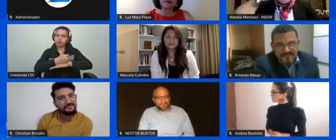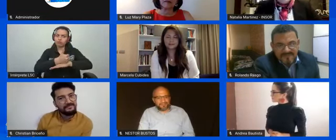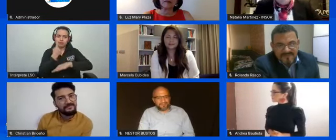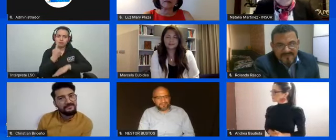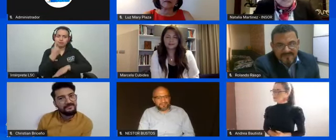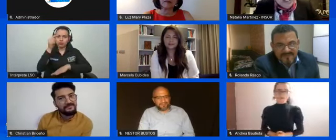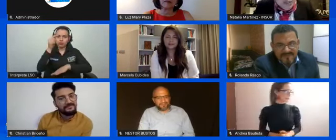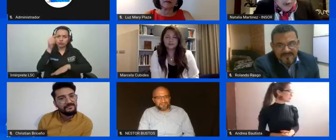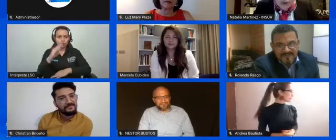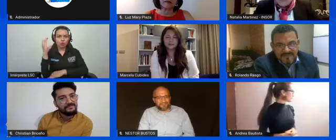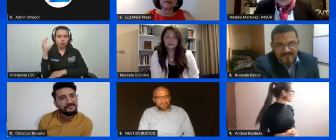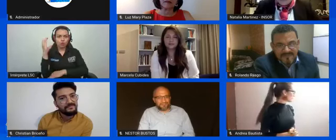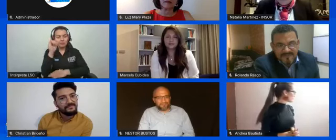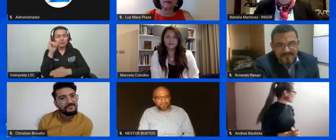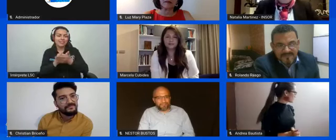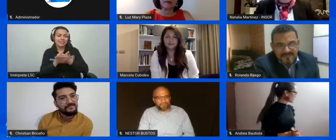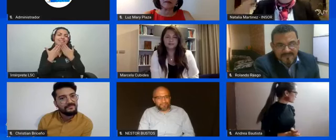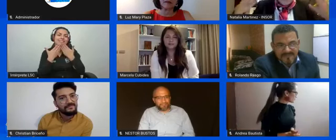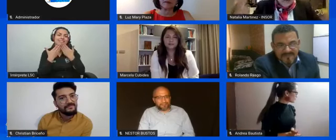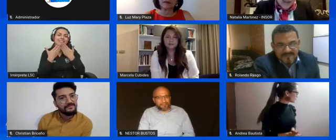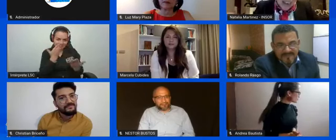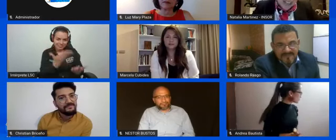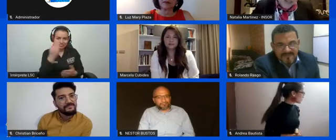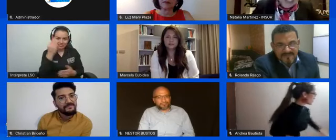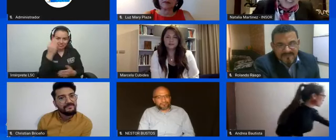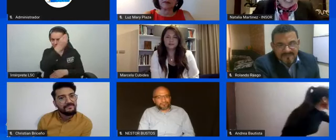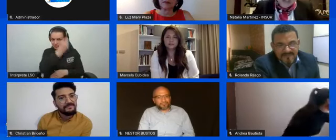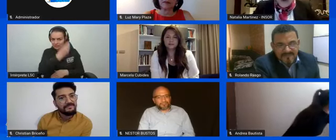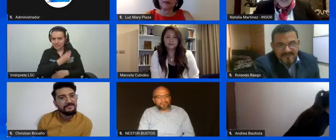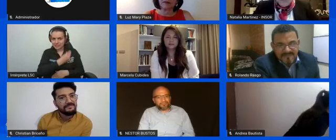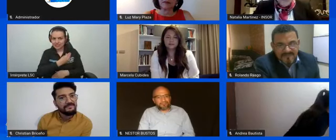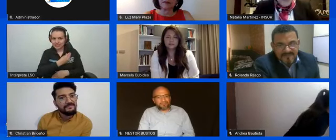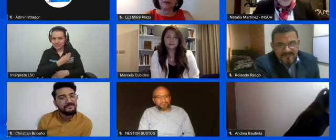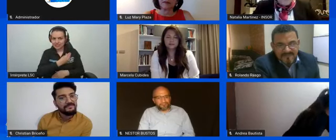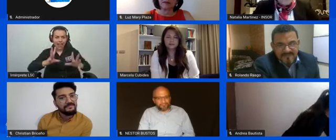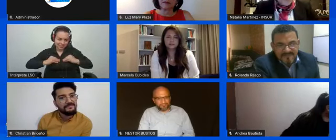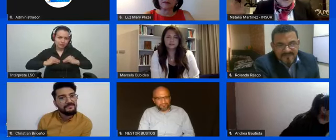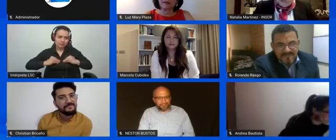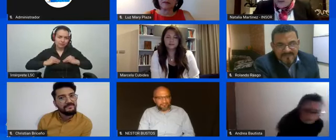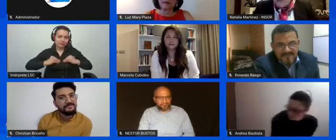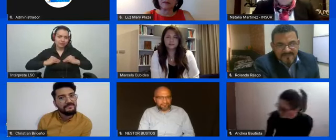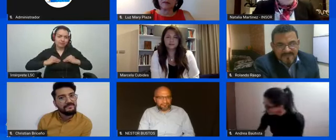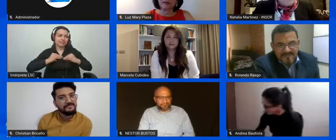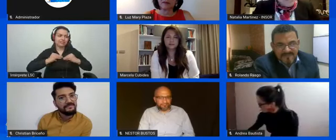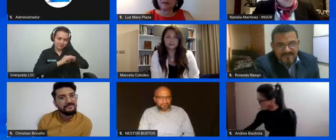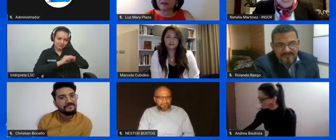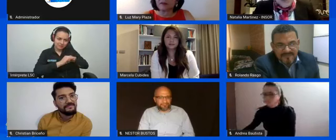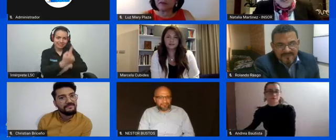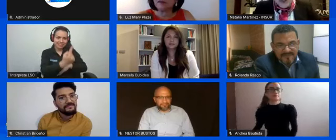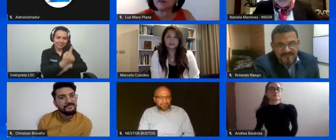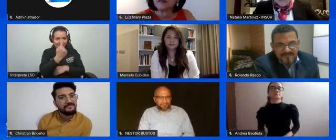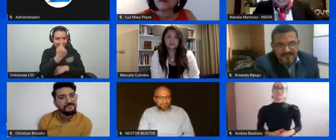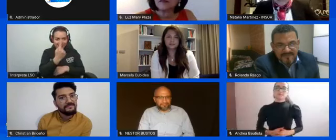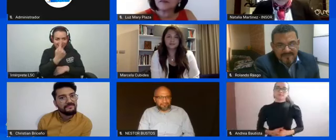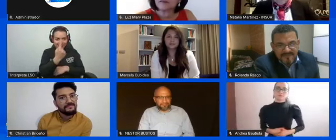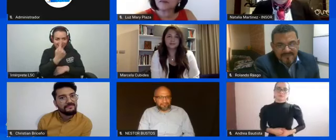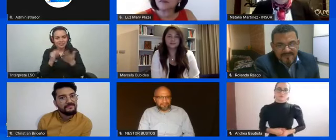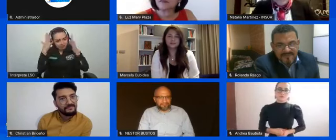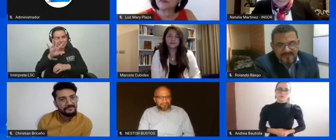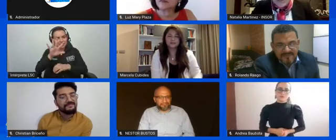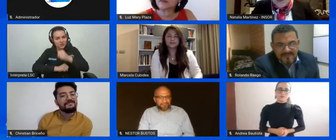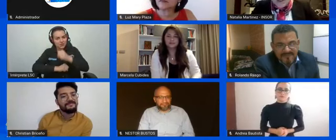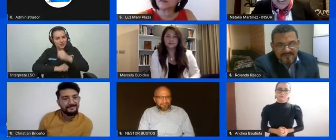esta invitación, por celebrar estos 65 años con nosotros y por apostarle también a contar tu historia.